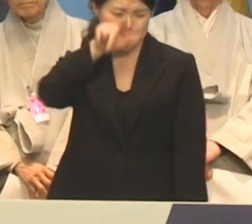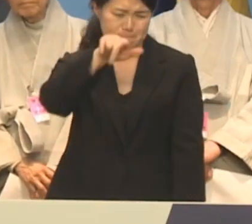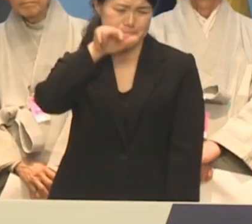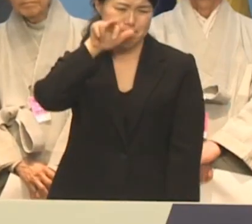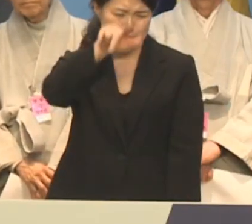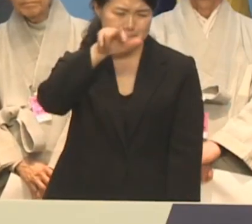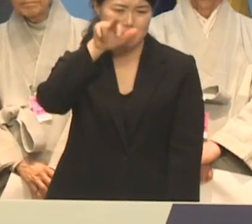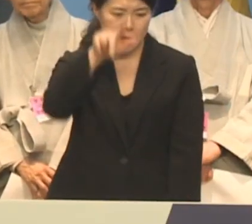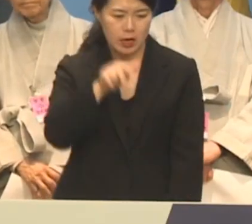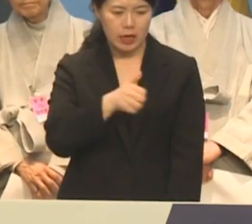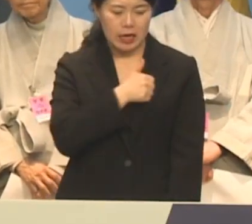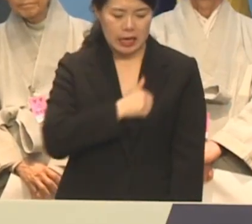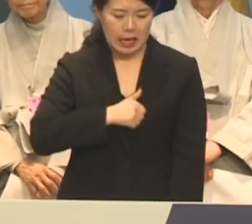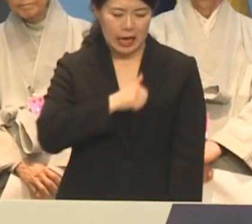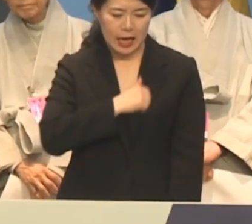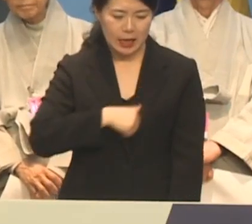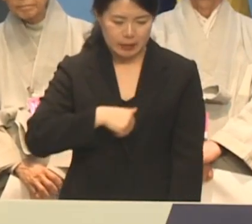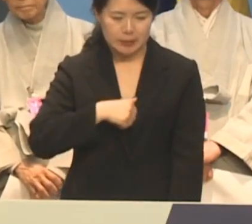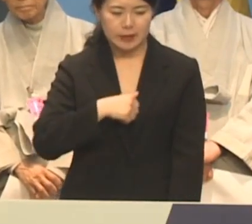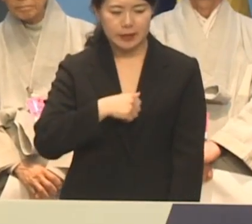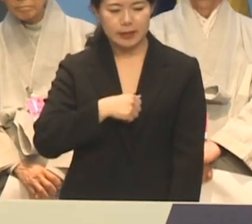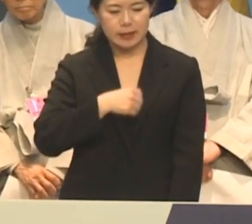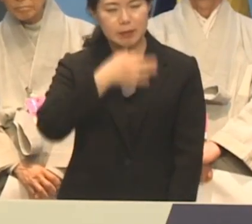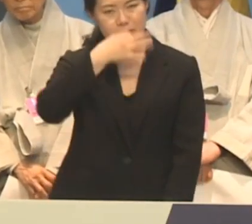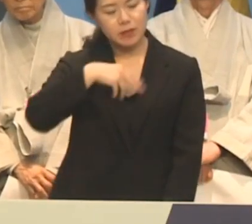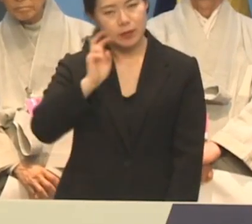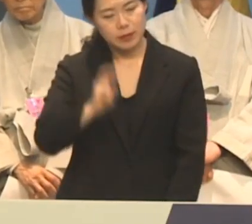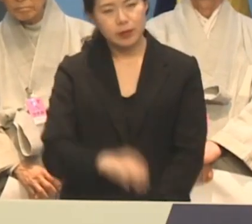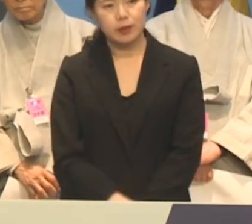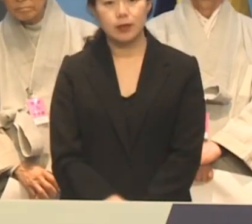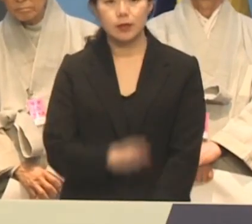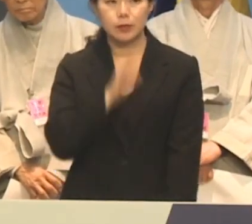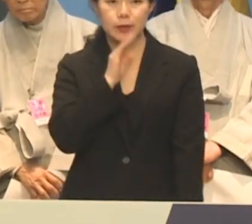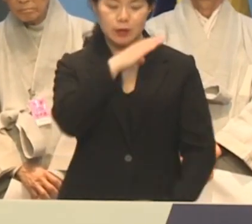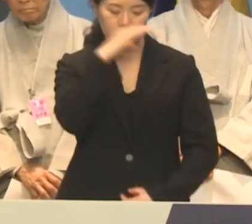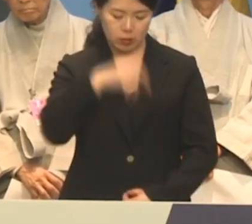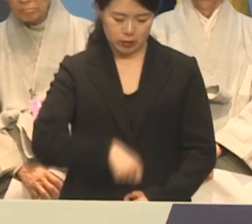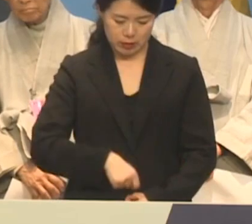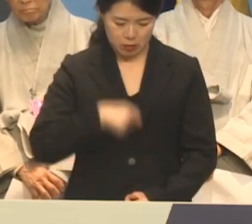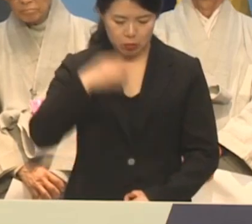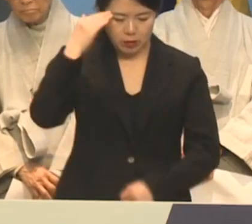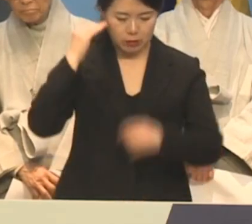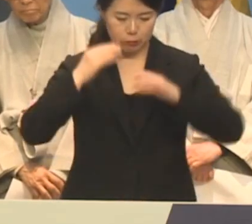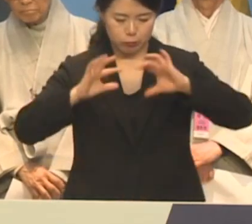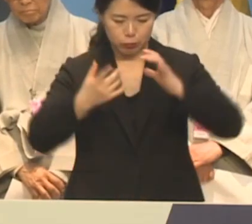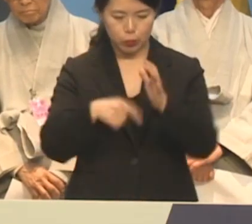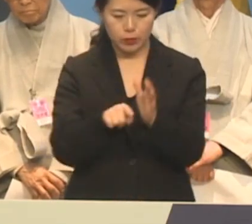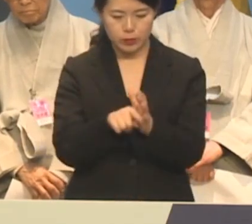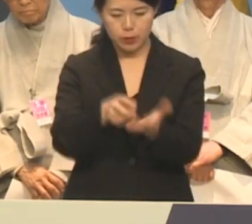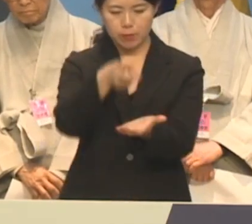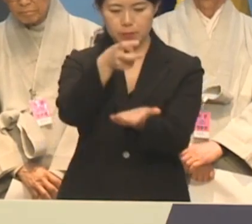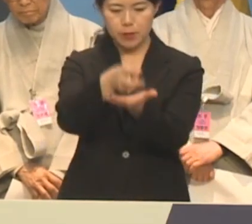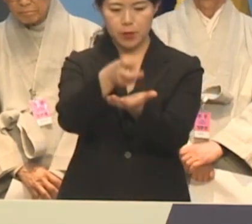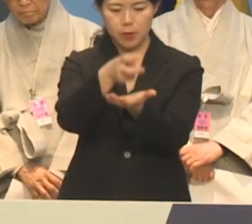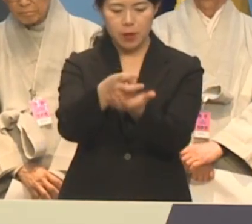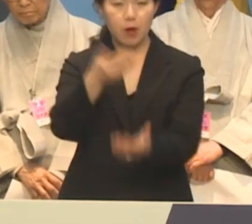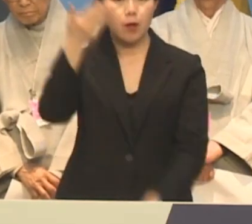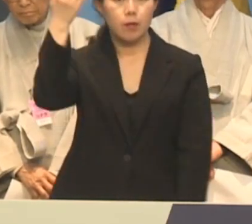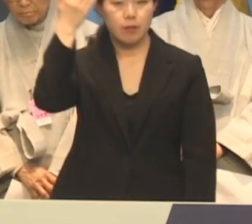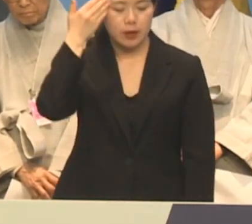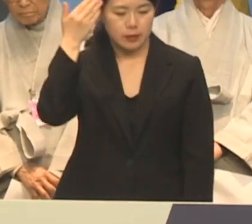어떻게 인내하셨습니까? 오로지 정의로운 대한민국을 위해 법과